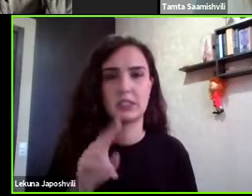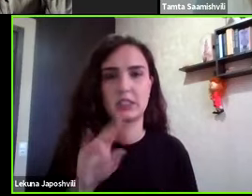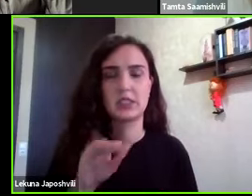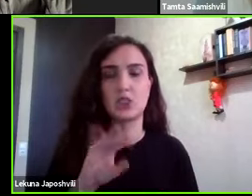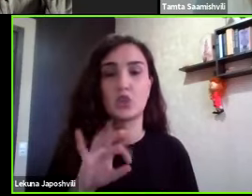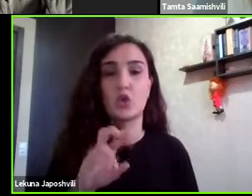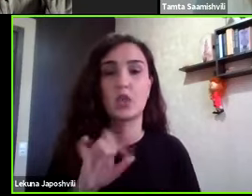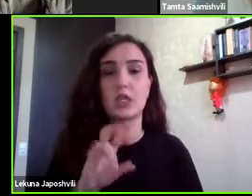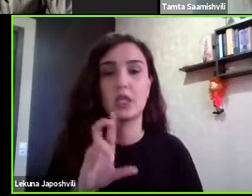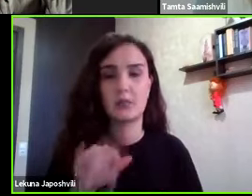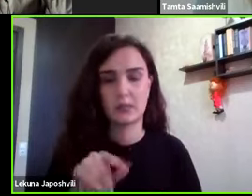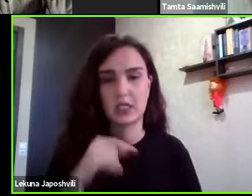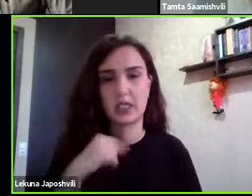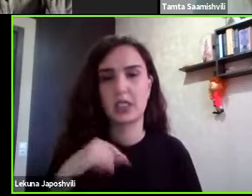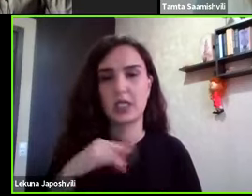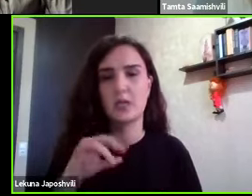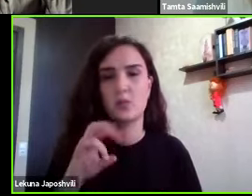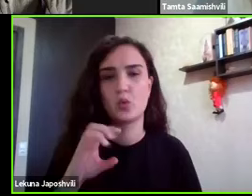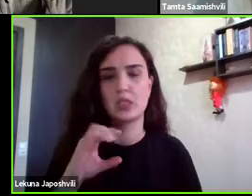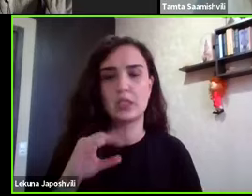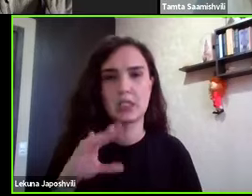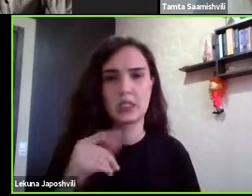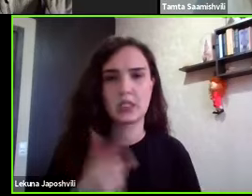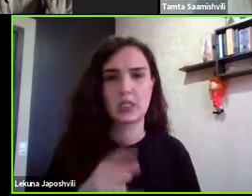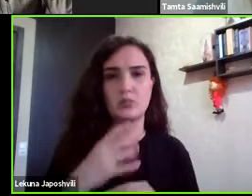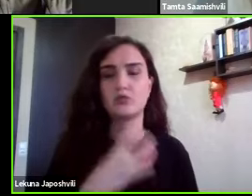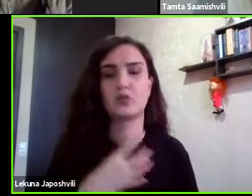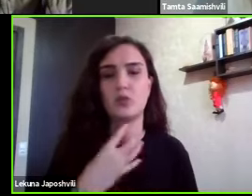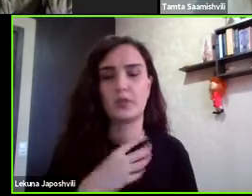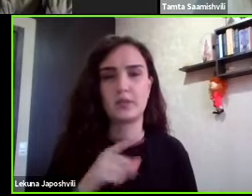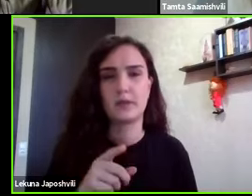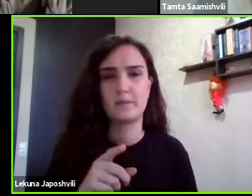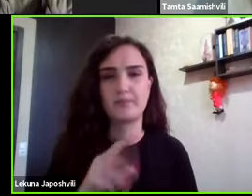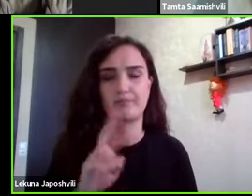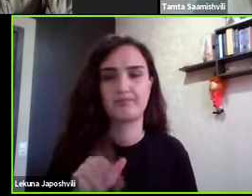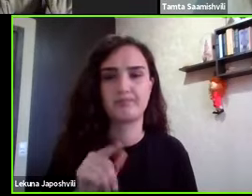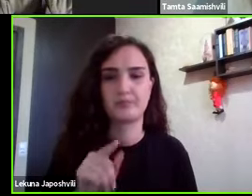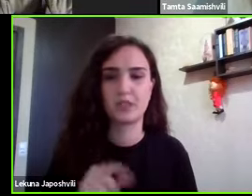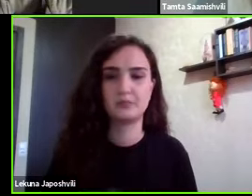იმუნურ სისტემა გამოიმუშავებს და ძალიან მნიშვნელოვანია და